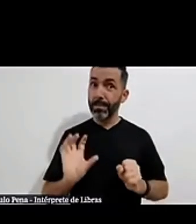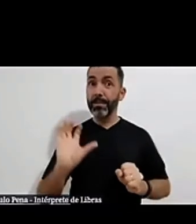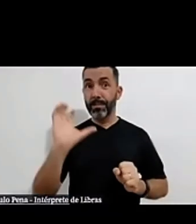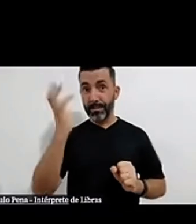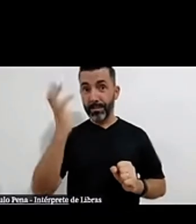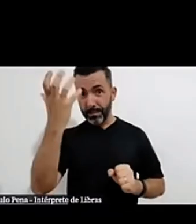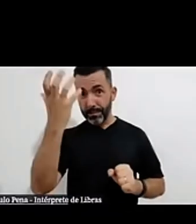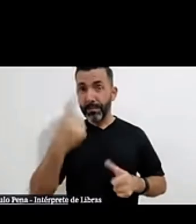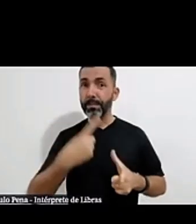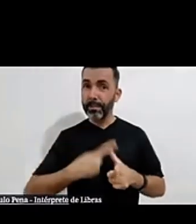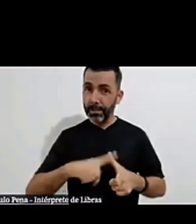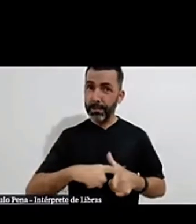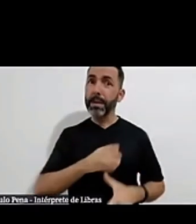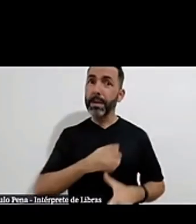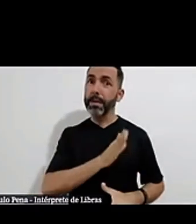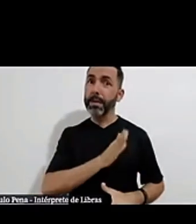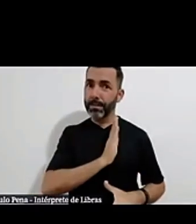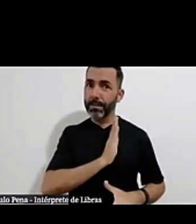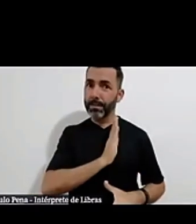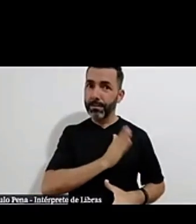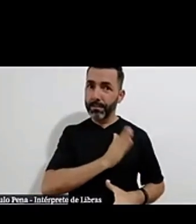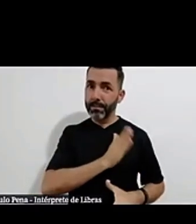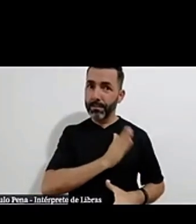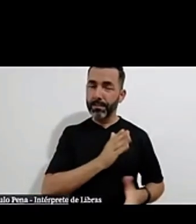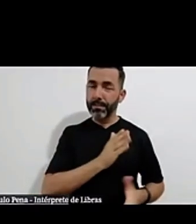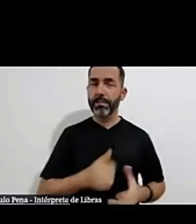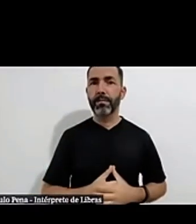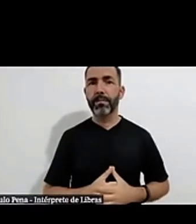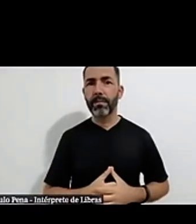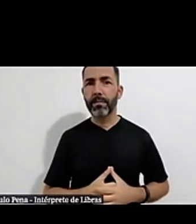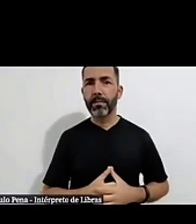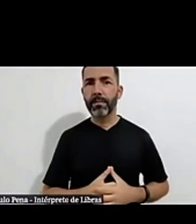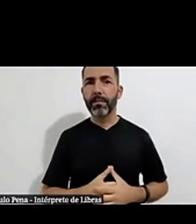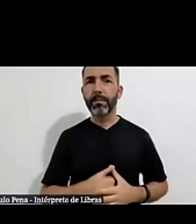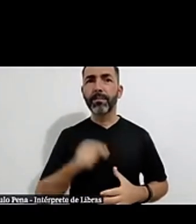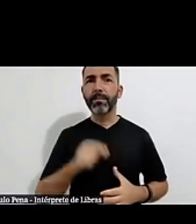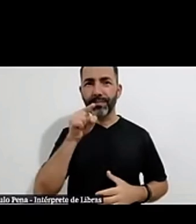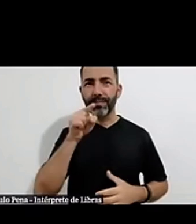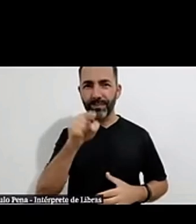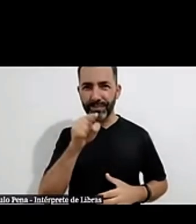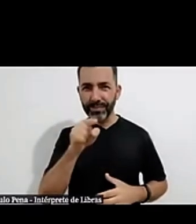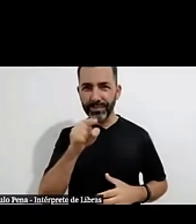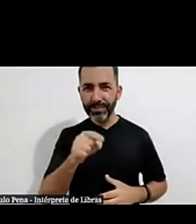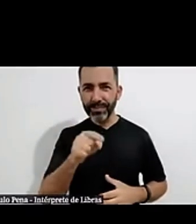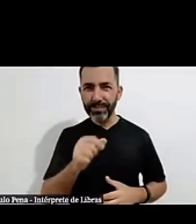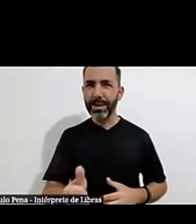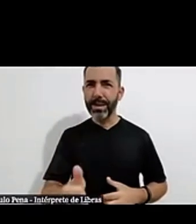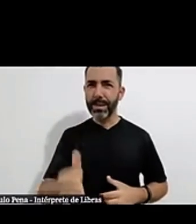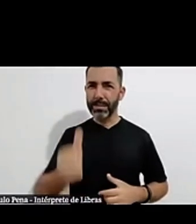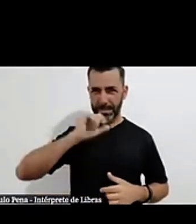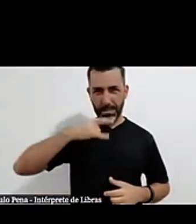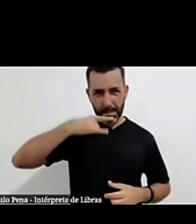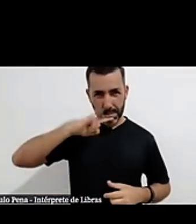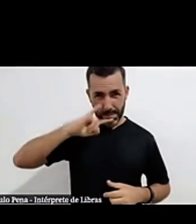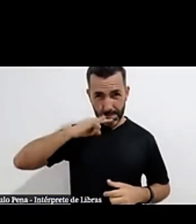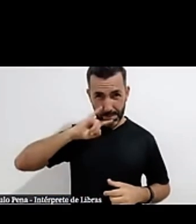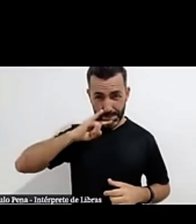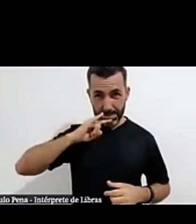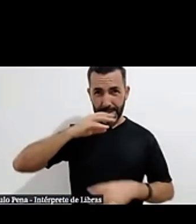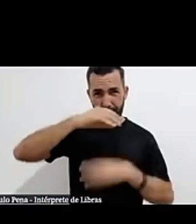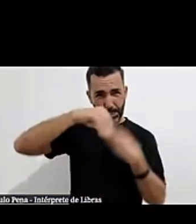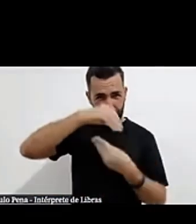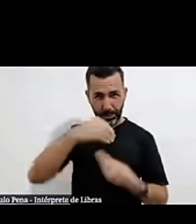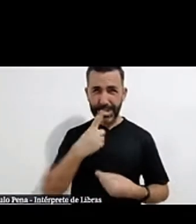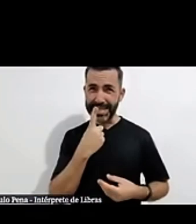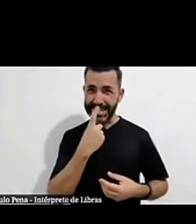de enfermidade, porque você está agredindo o seu sangue, você está agredindo a qualidade do seu